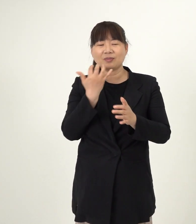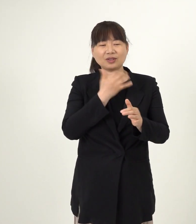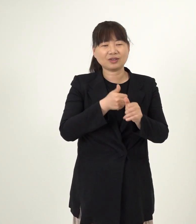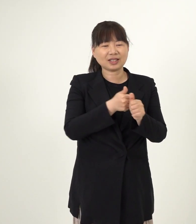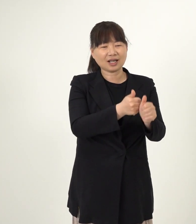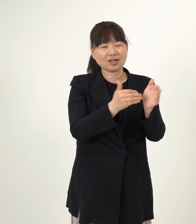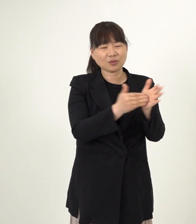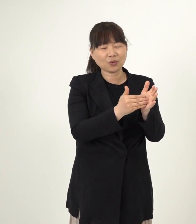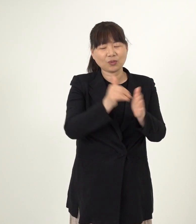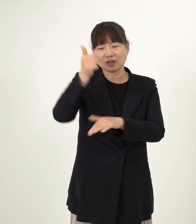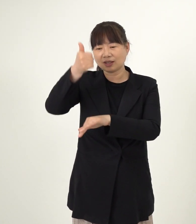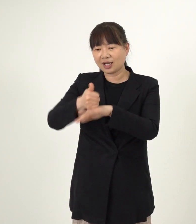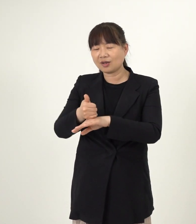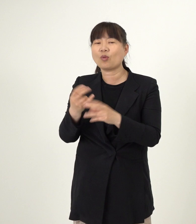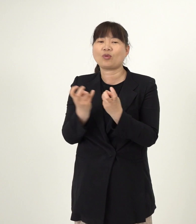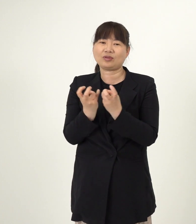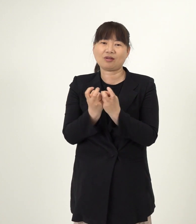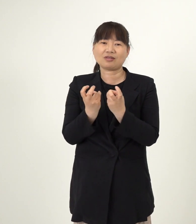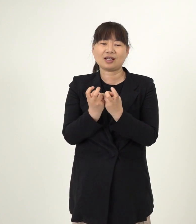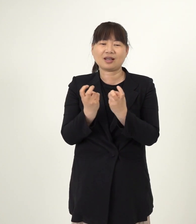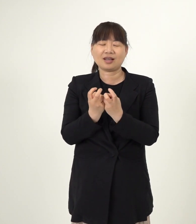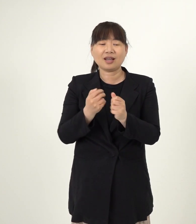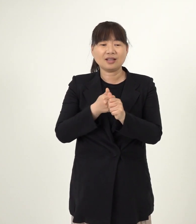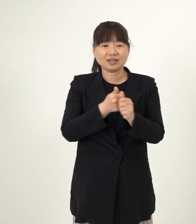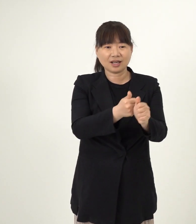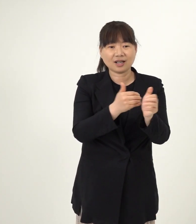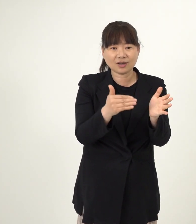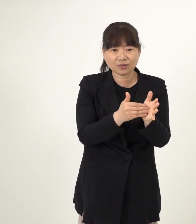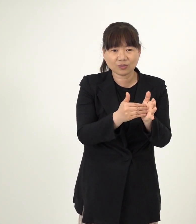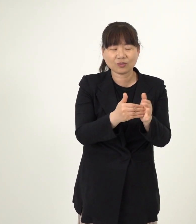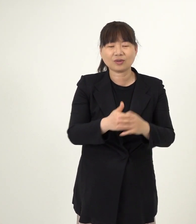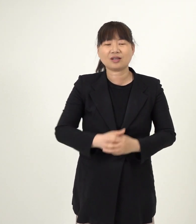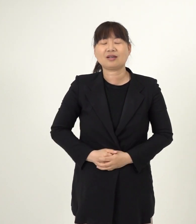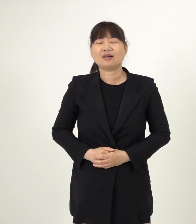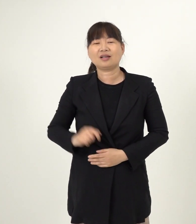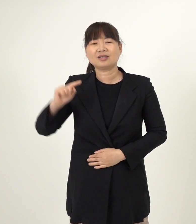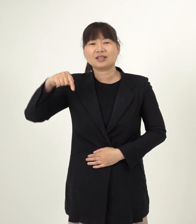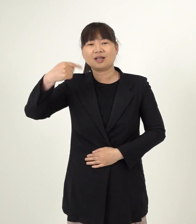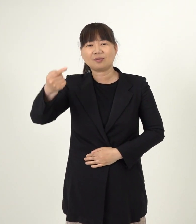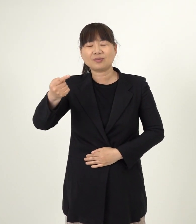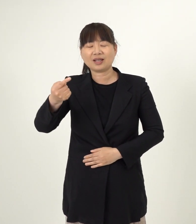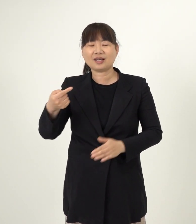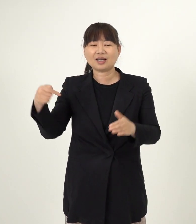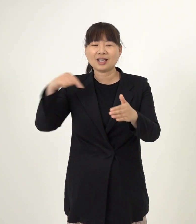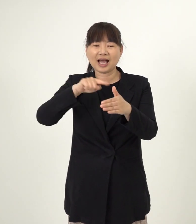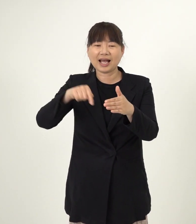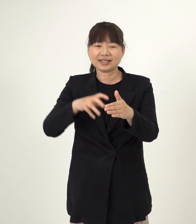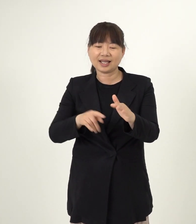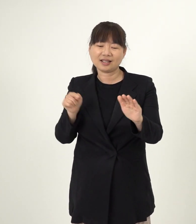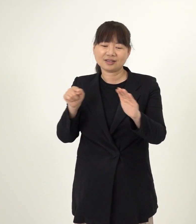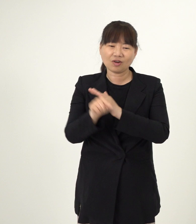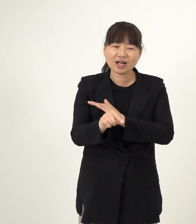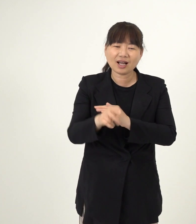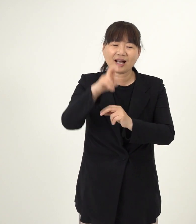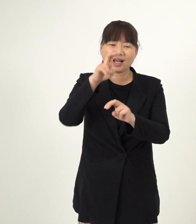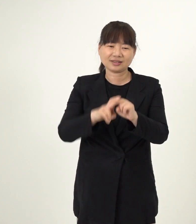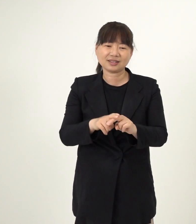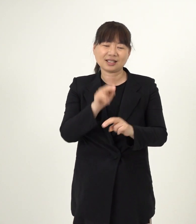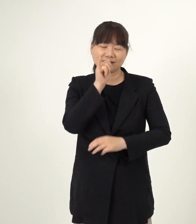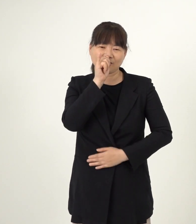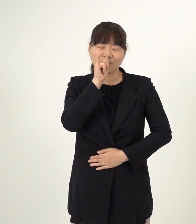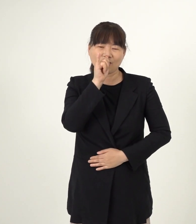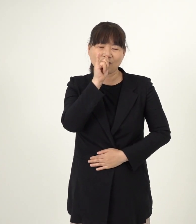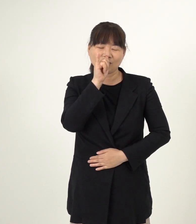따라갔고 결말이 어떻게 되나 보려고 따라갔고 그 다음에 안에 들어가 앉아 있어요. 무슨